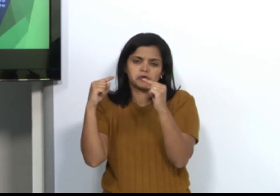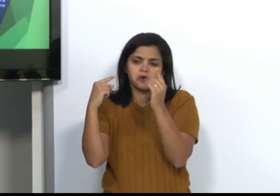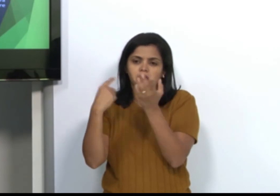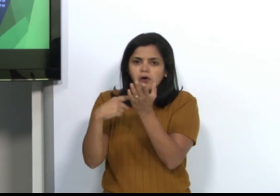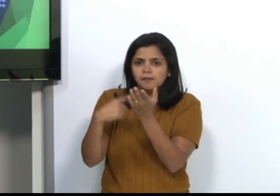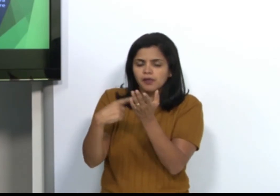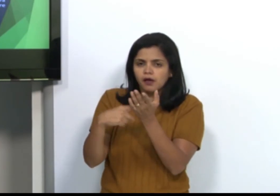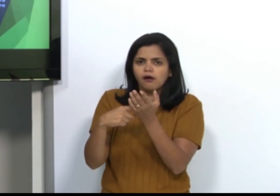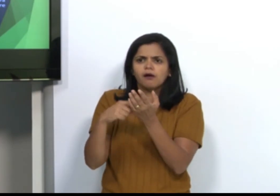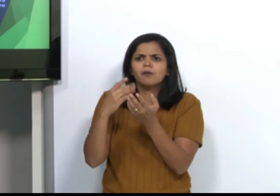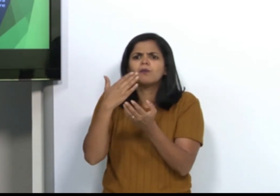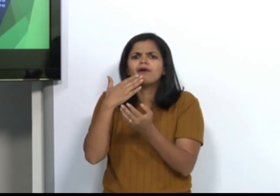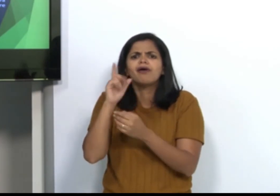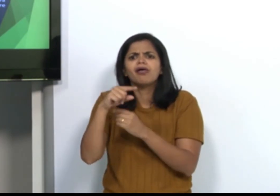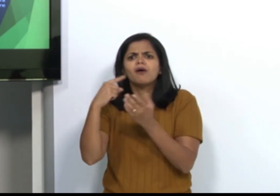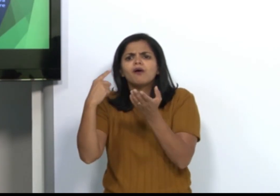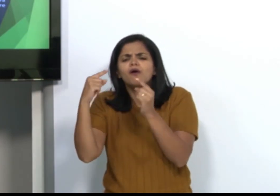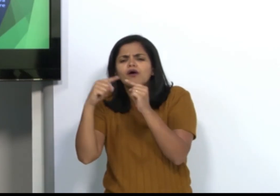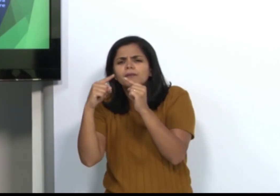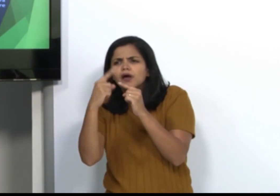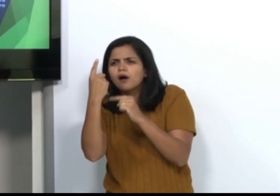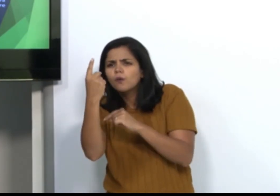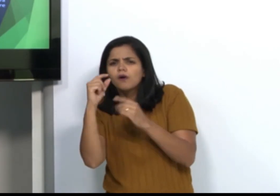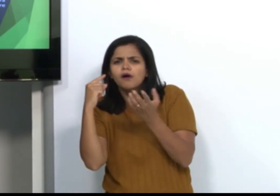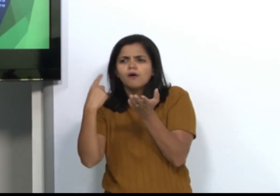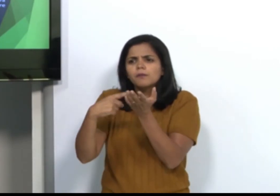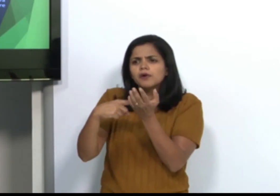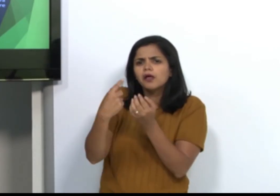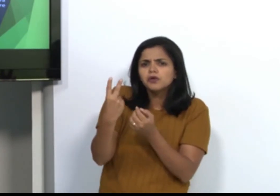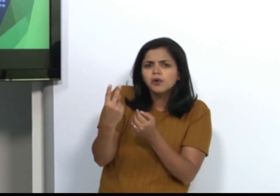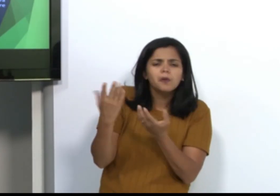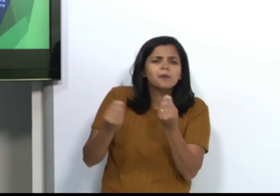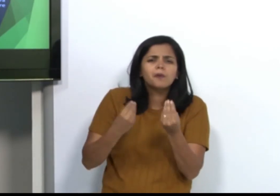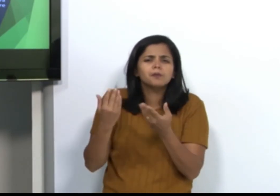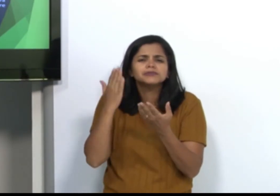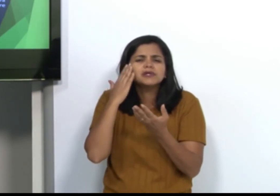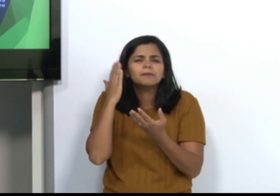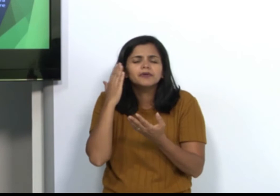com esse site você vai saber qual palavra combina com o sinal.